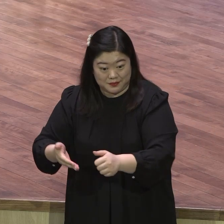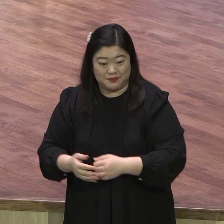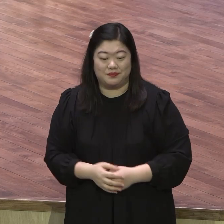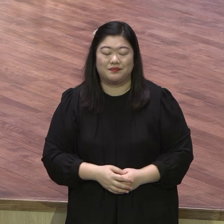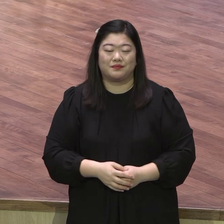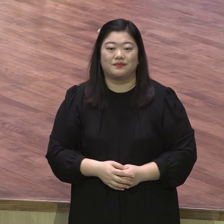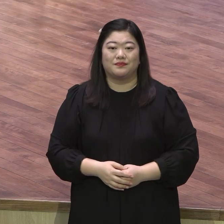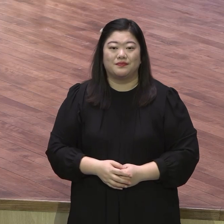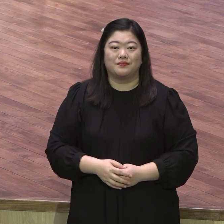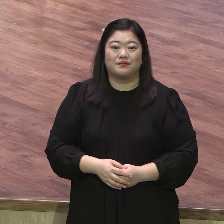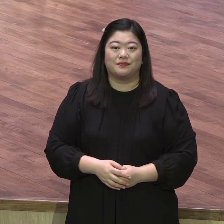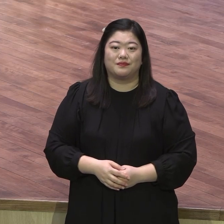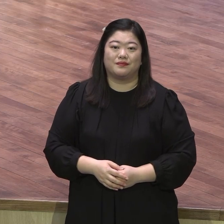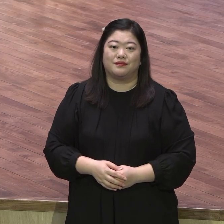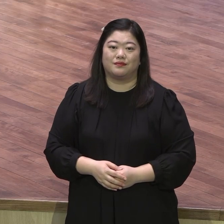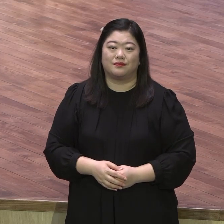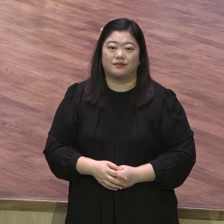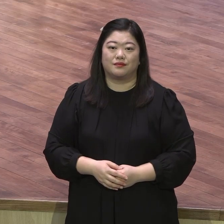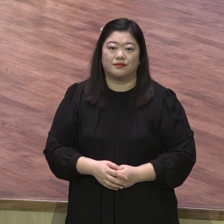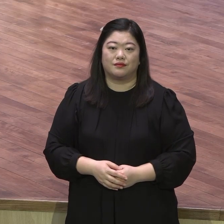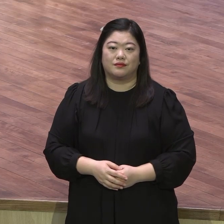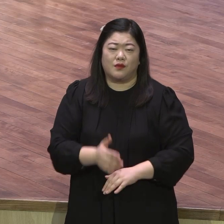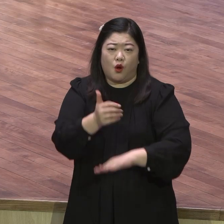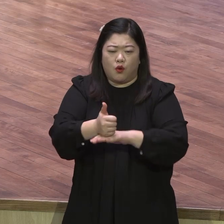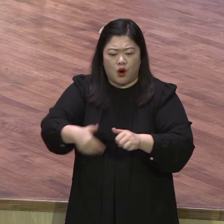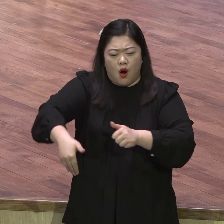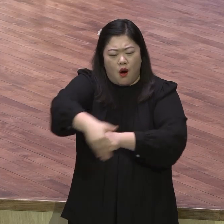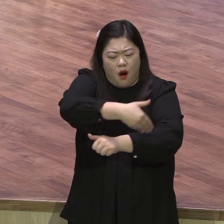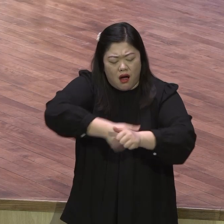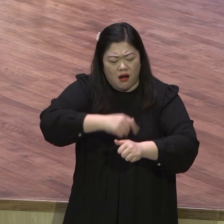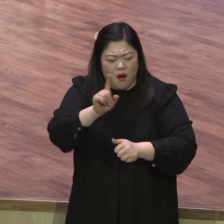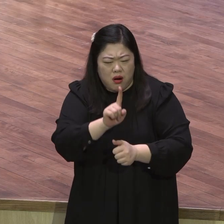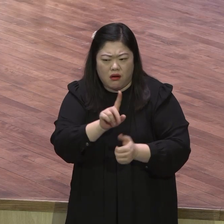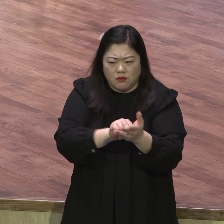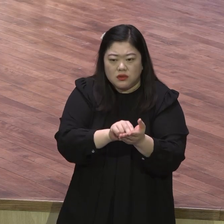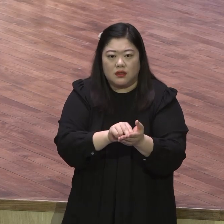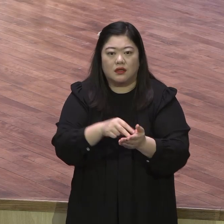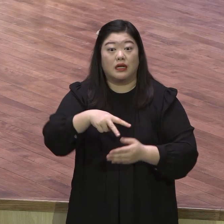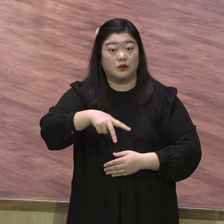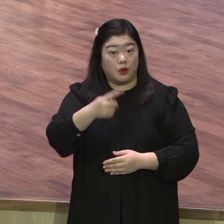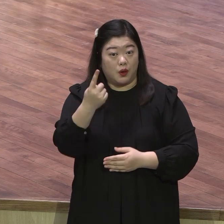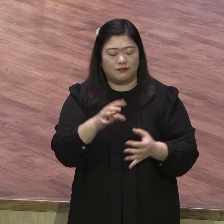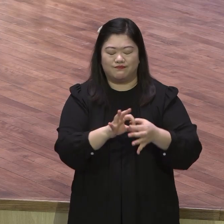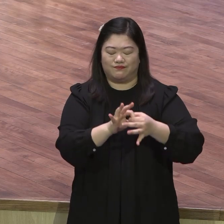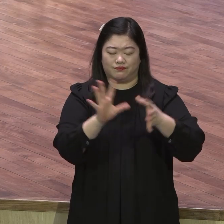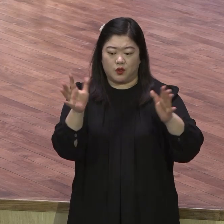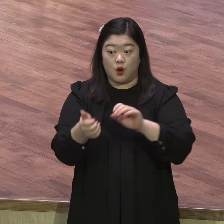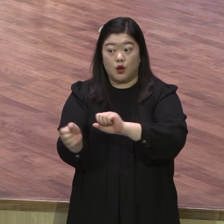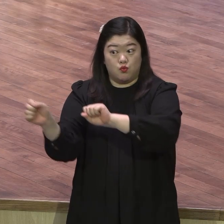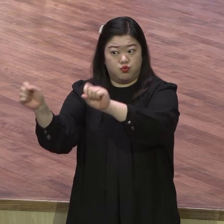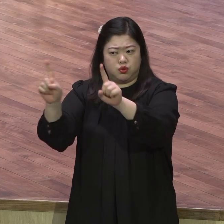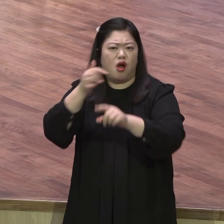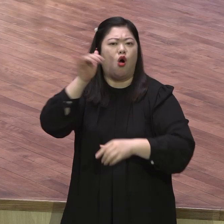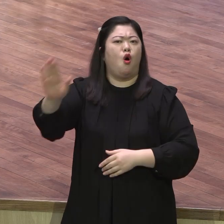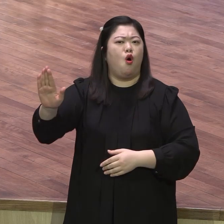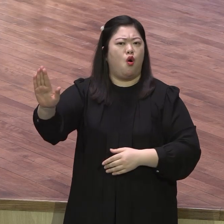그래서 어떤 환경 속에서도 부활신앙 이거 하나까지만 다 이게 나갈 수 있어요.